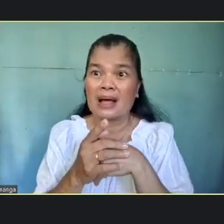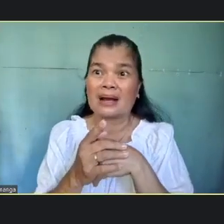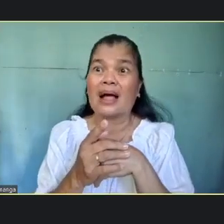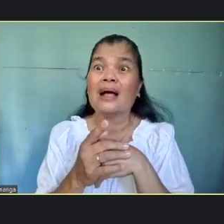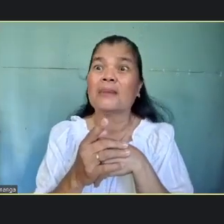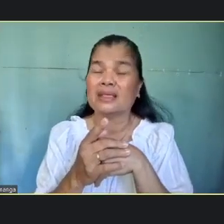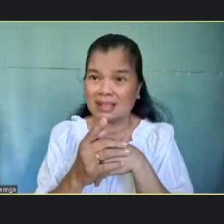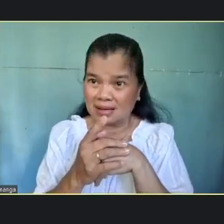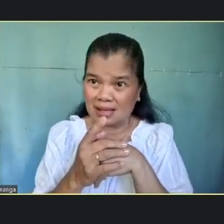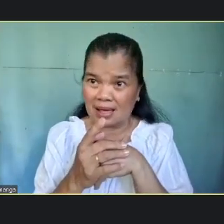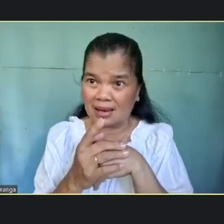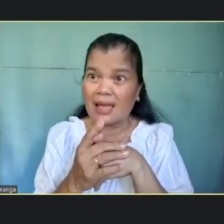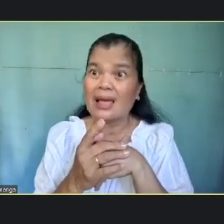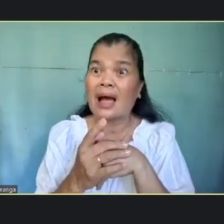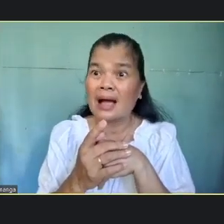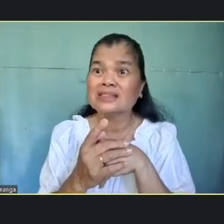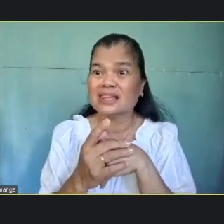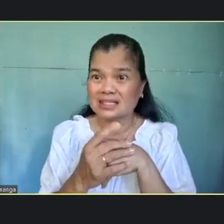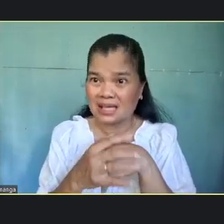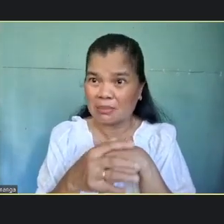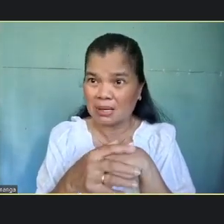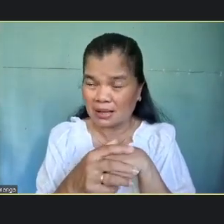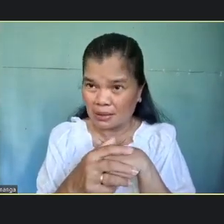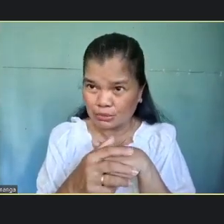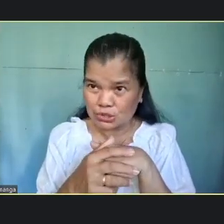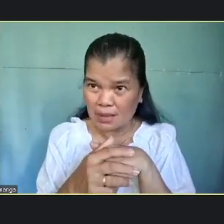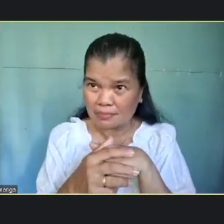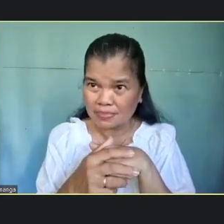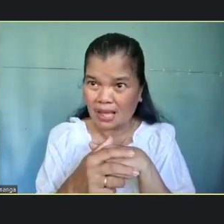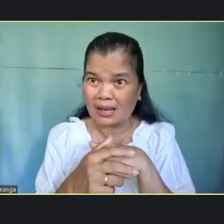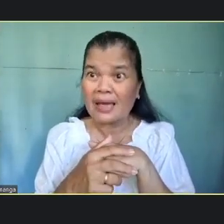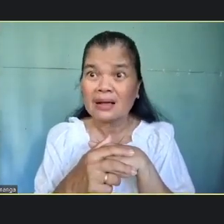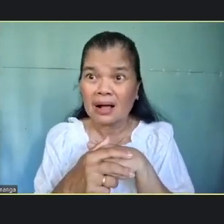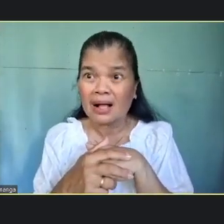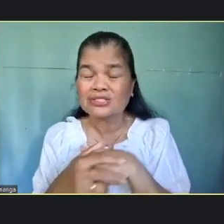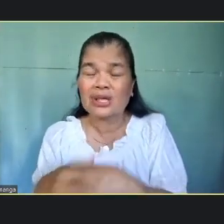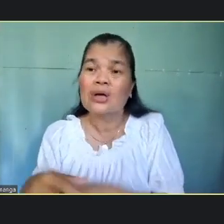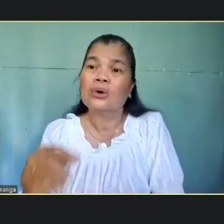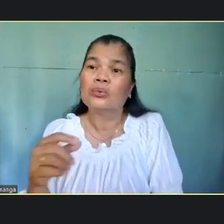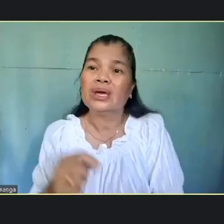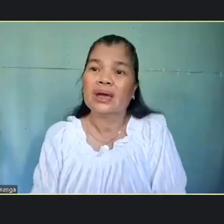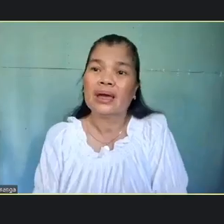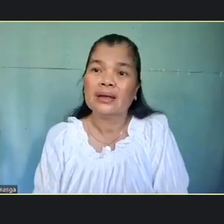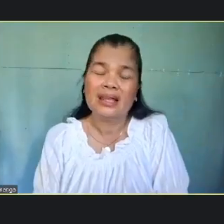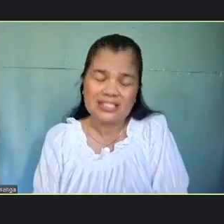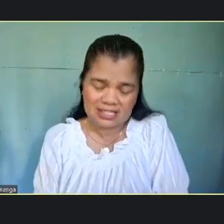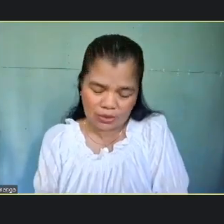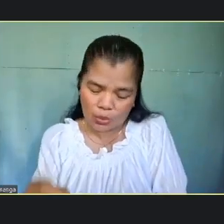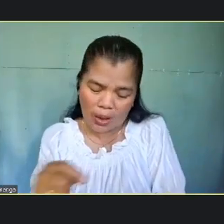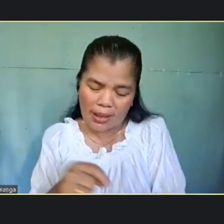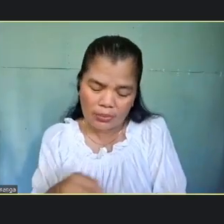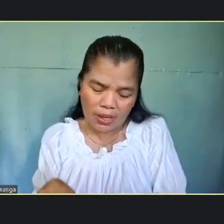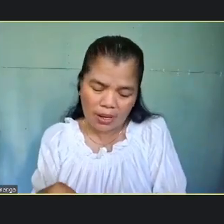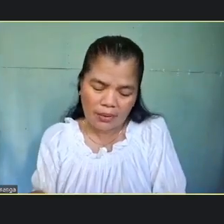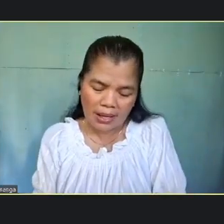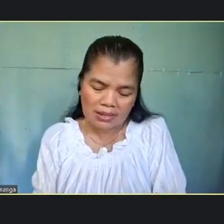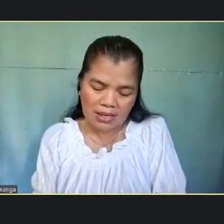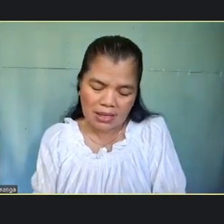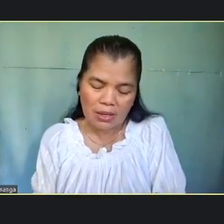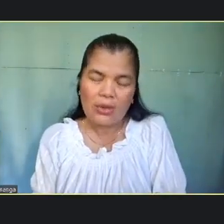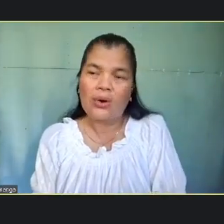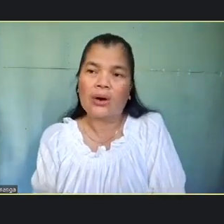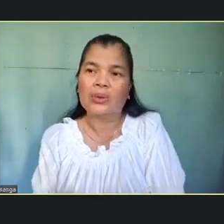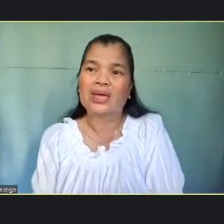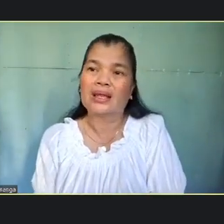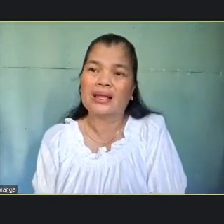nila para maintindihan ang sinasabi ng kausap. Unlike us, we can listen while we are